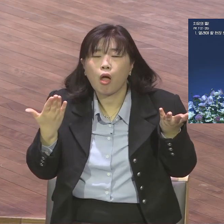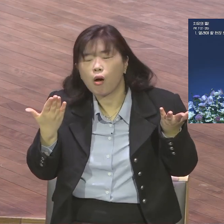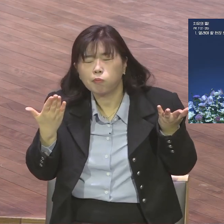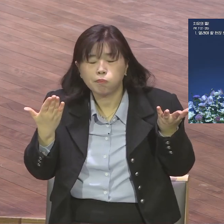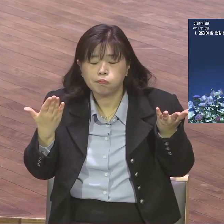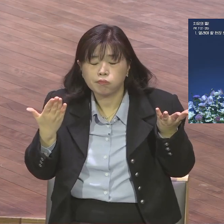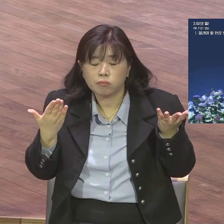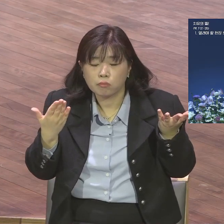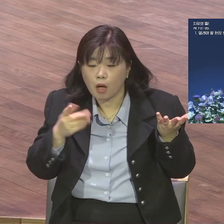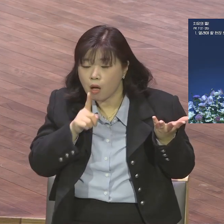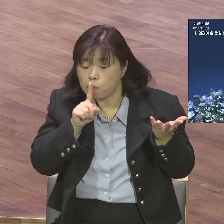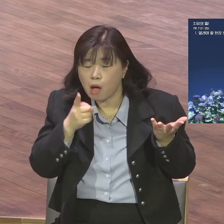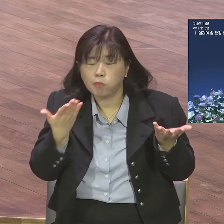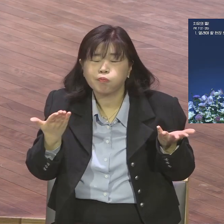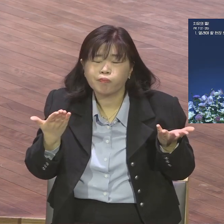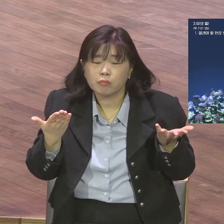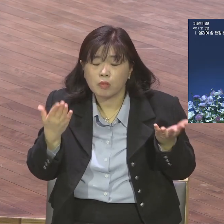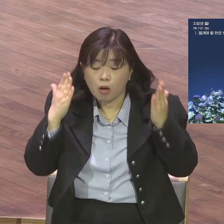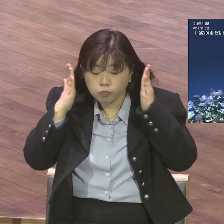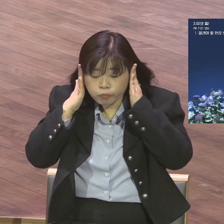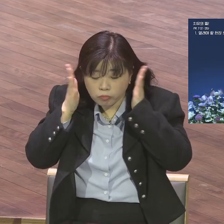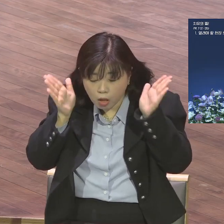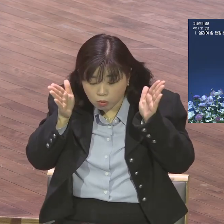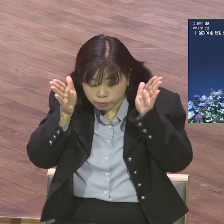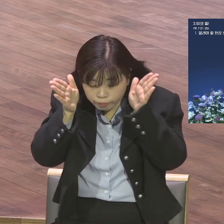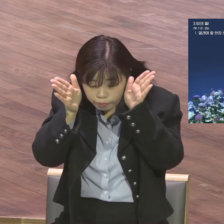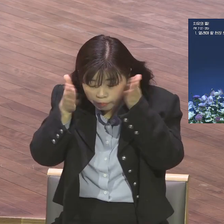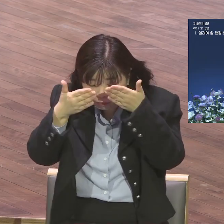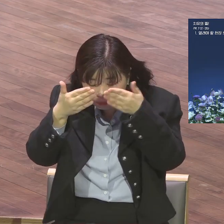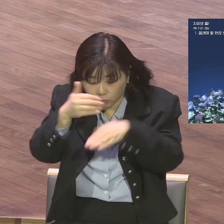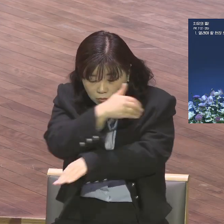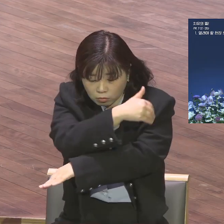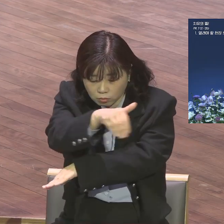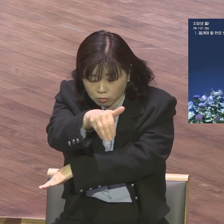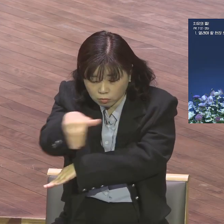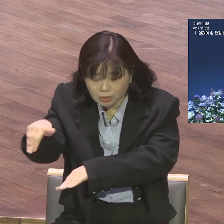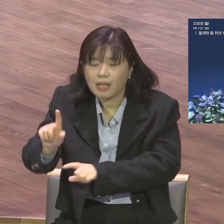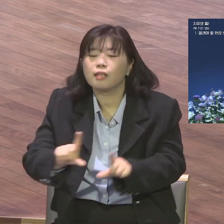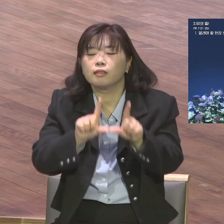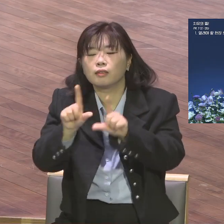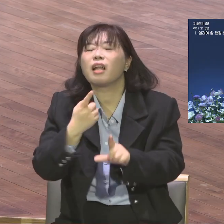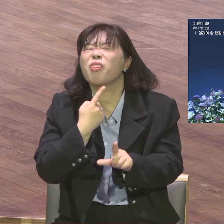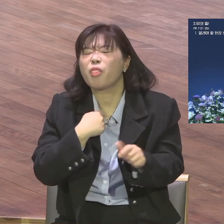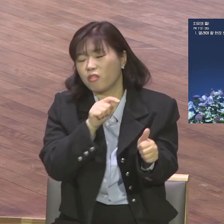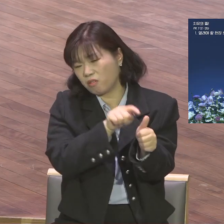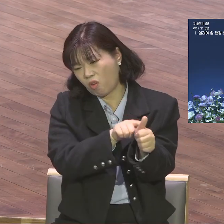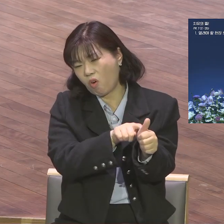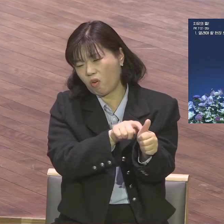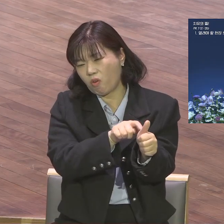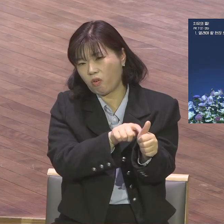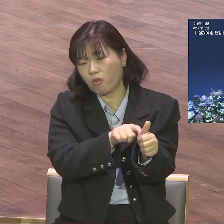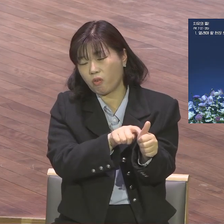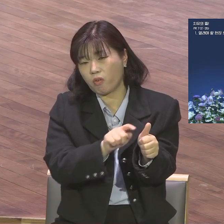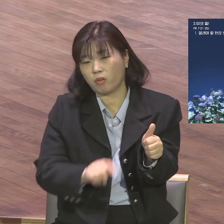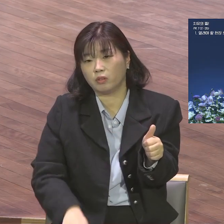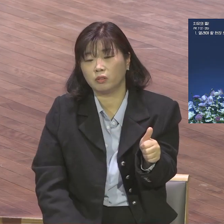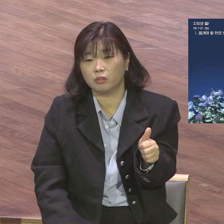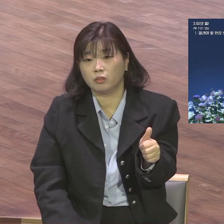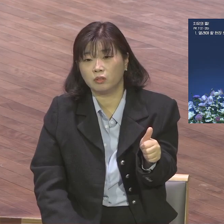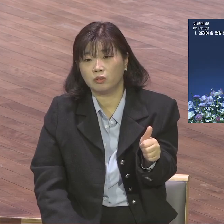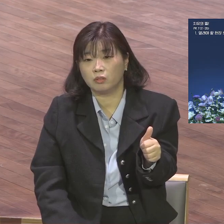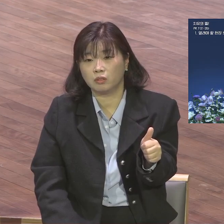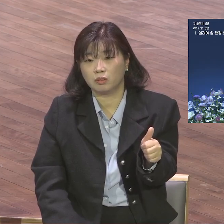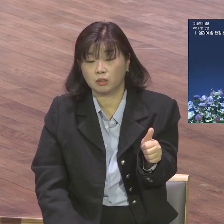이런 있는 농인. 그런데 본문에서 마가가 강조하는 것은 단순히